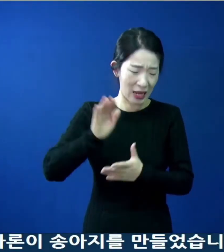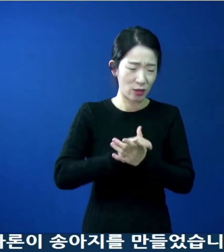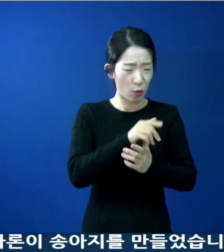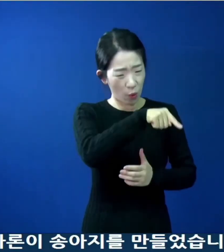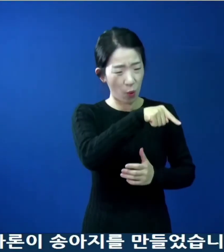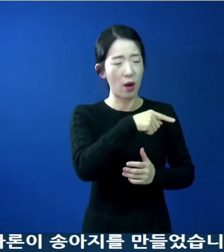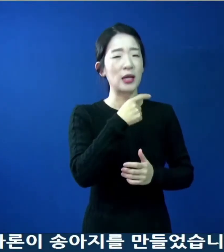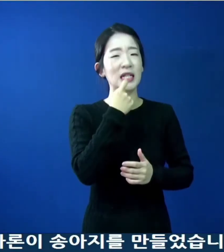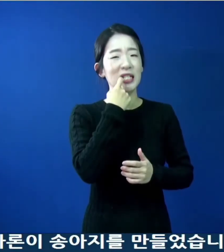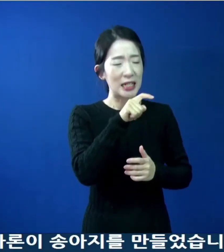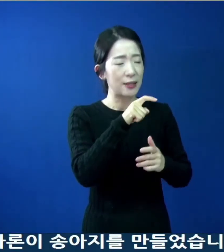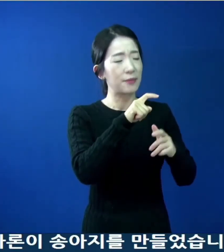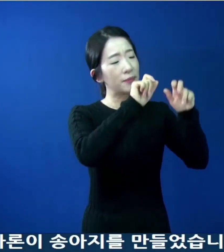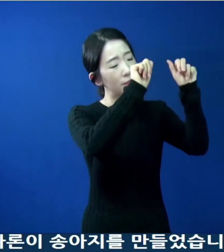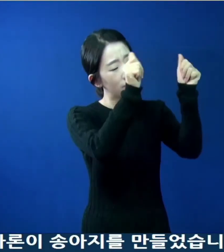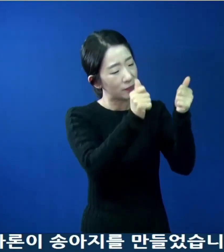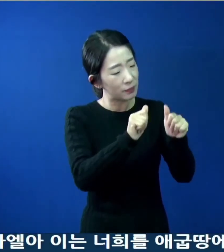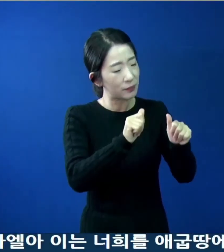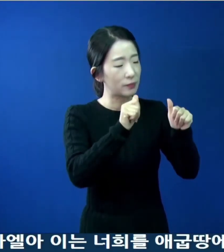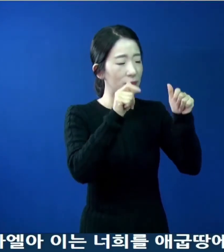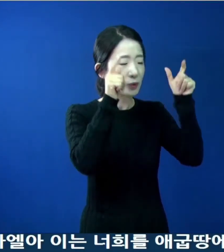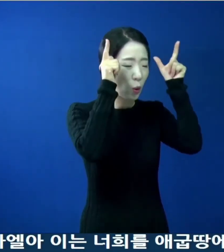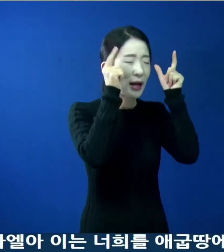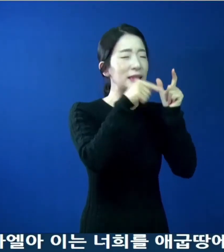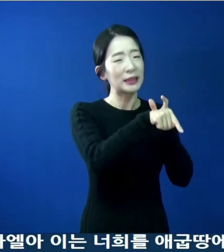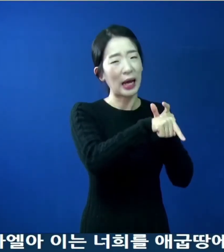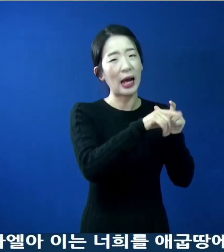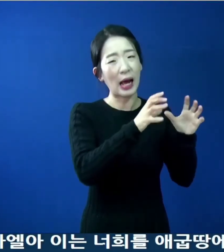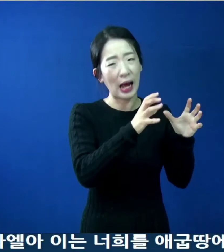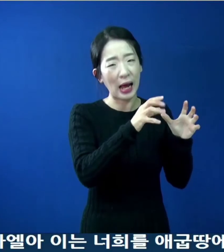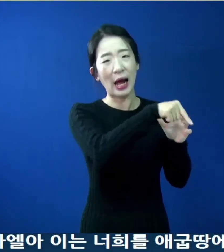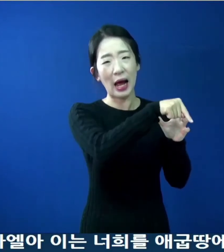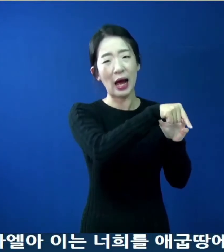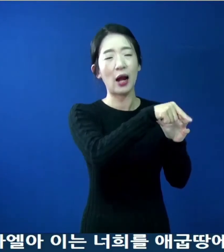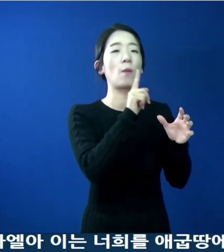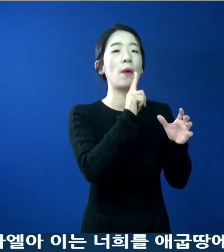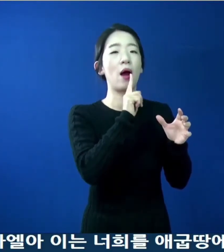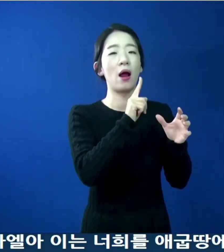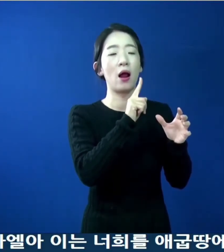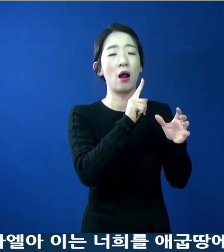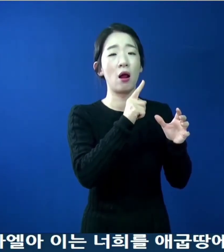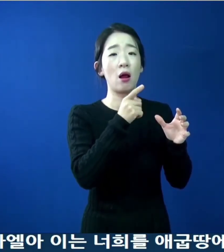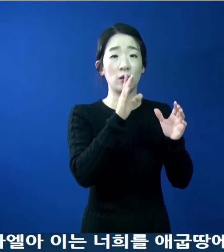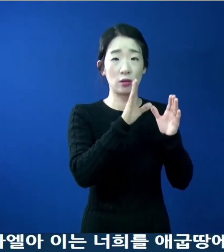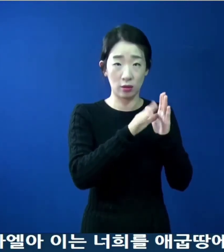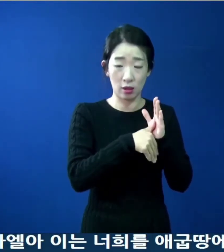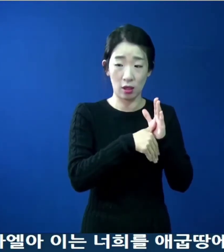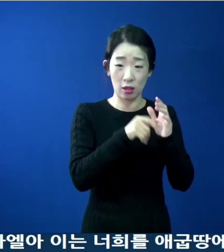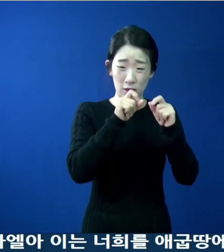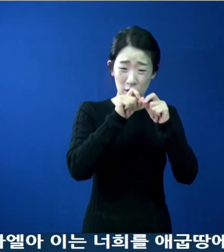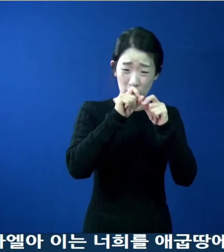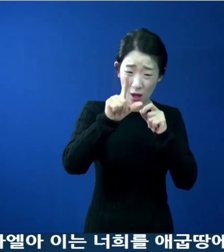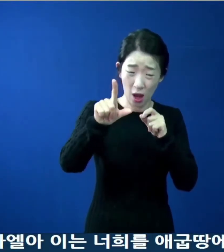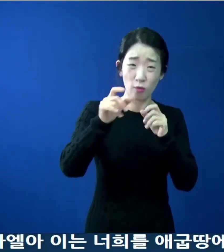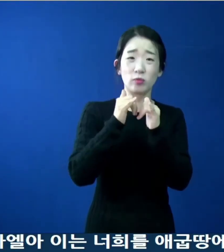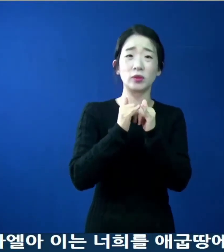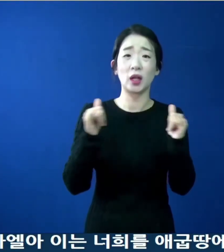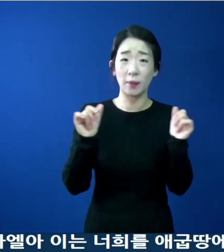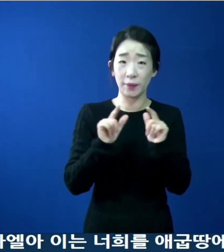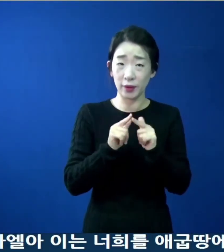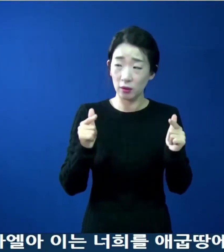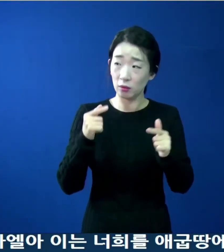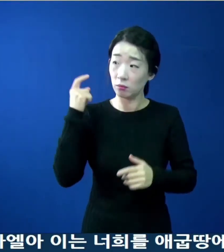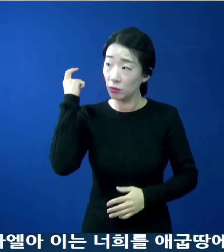이렇게 이해한 매우 무지한 백성들도 있었겠지만 사실은 다수의 사람들은 어떻게 이해한